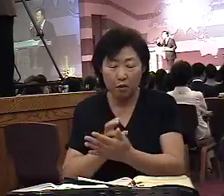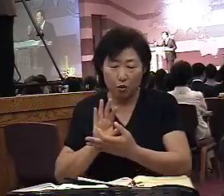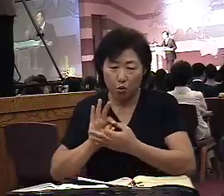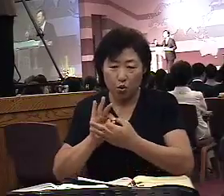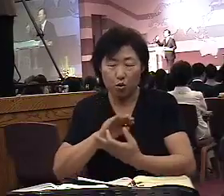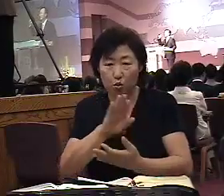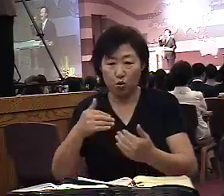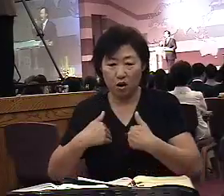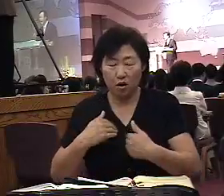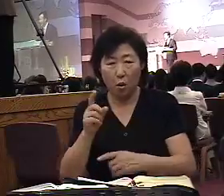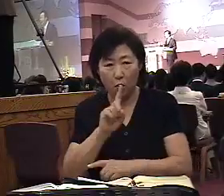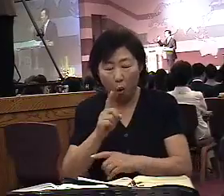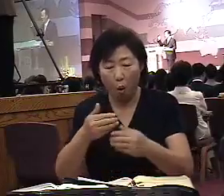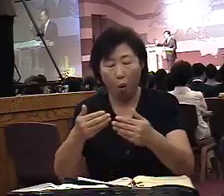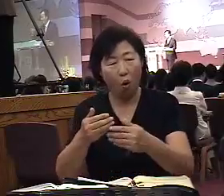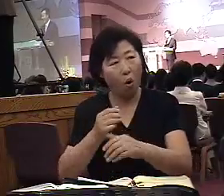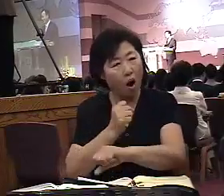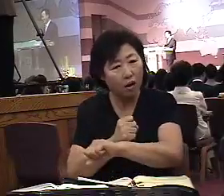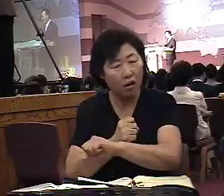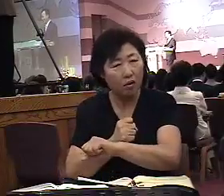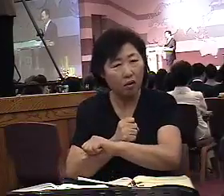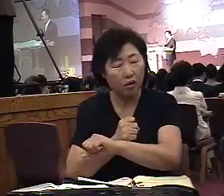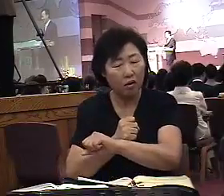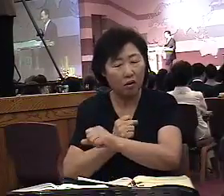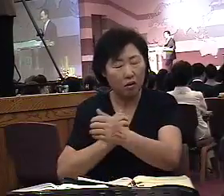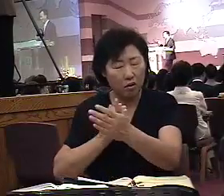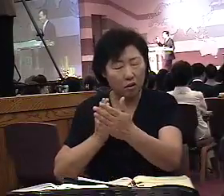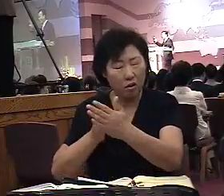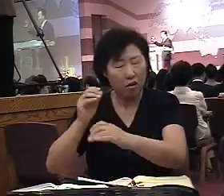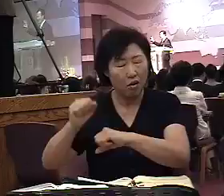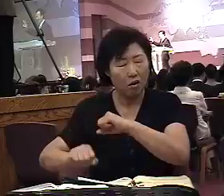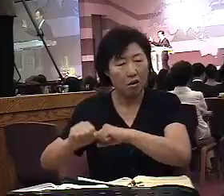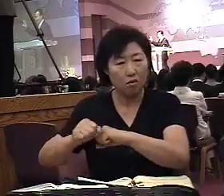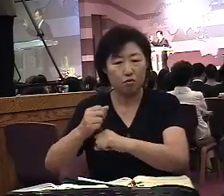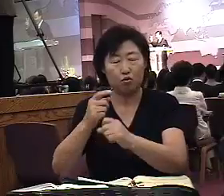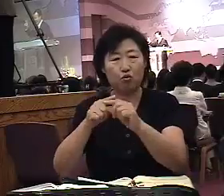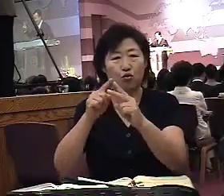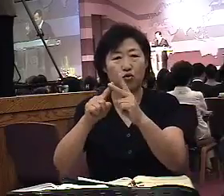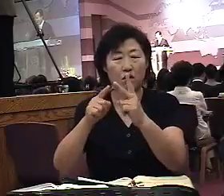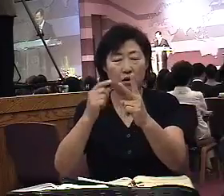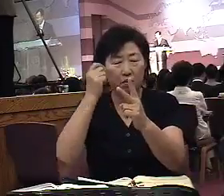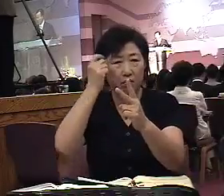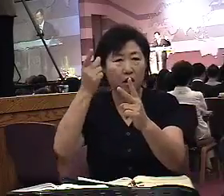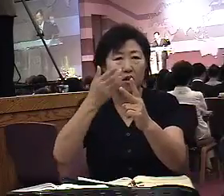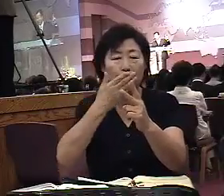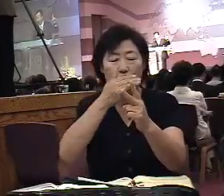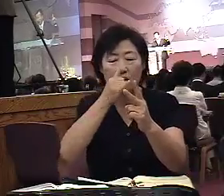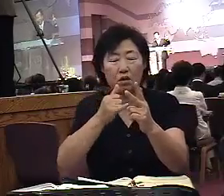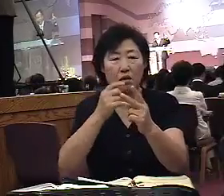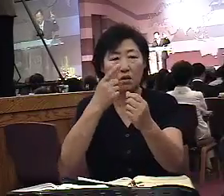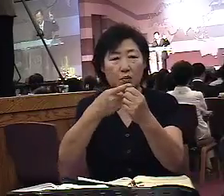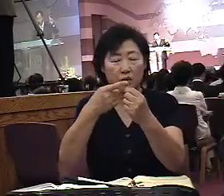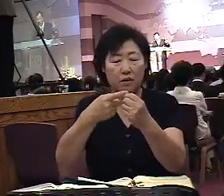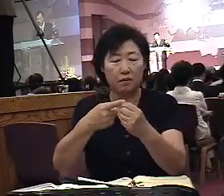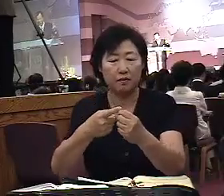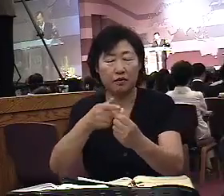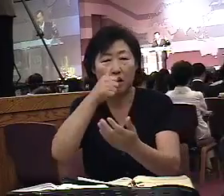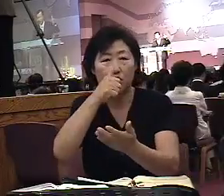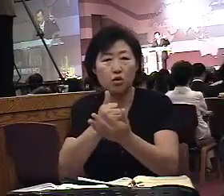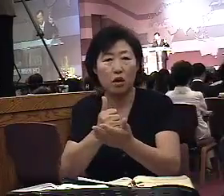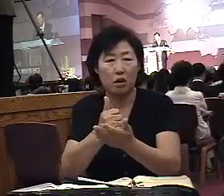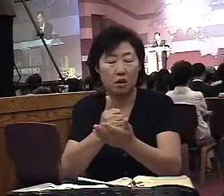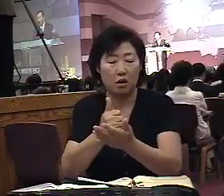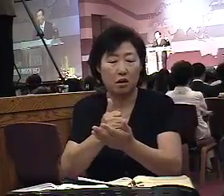우리에게 무엇을 하도록 역사하시는가? 우리들이 두 가지로 깨달을 수가 있습니다. 첫째로,